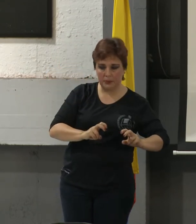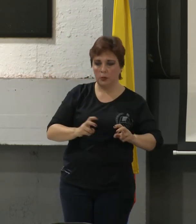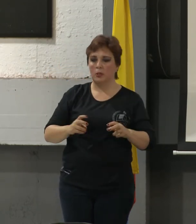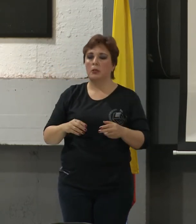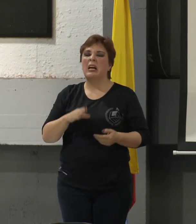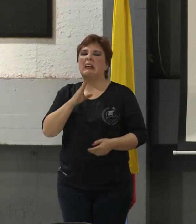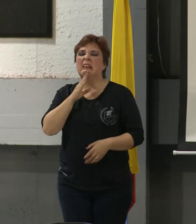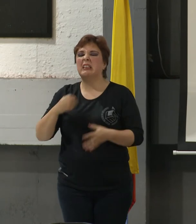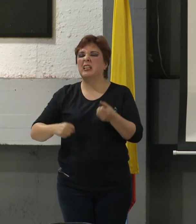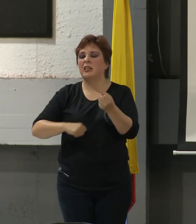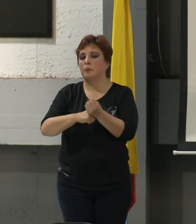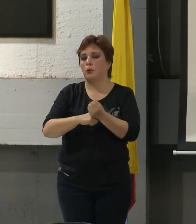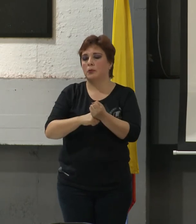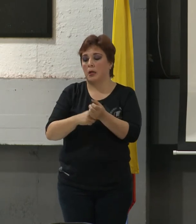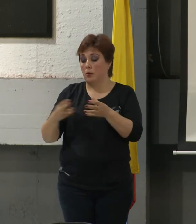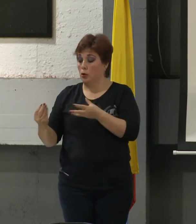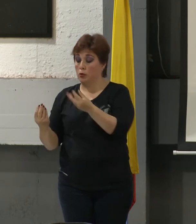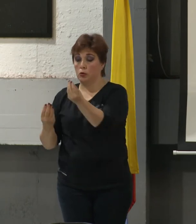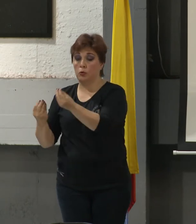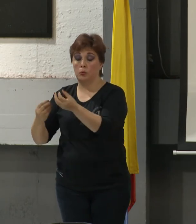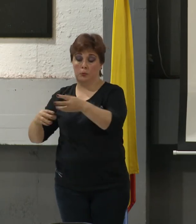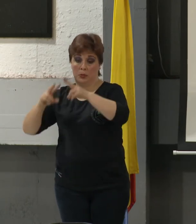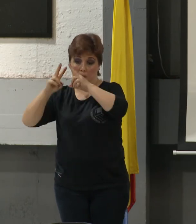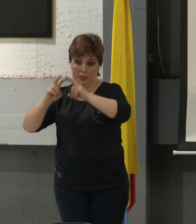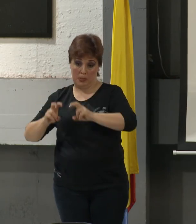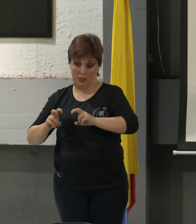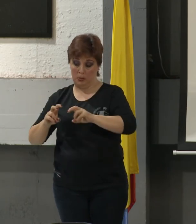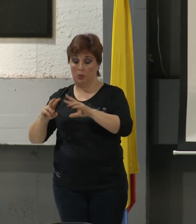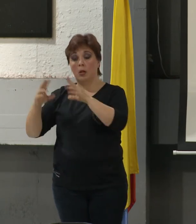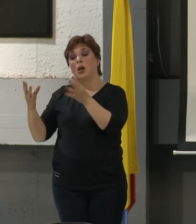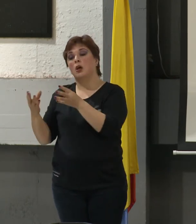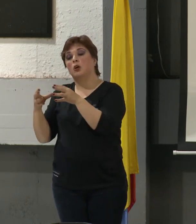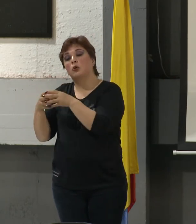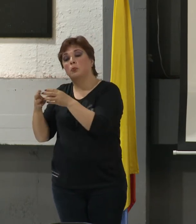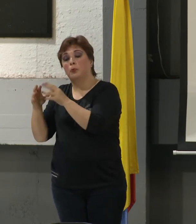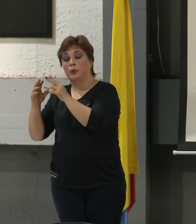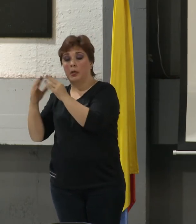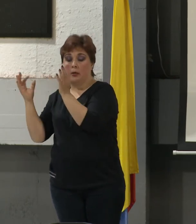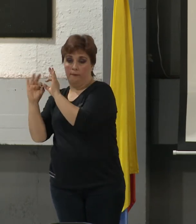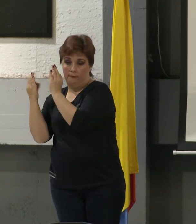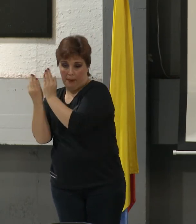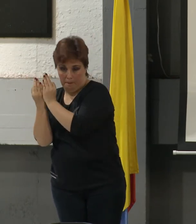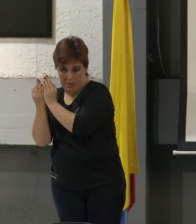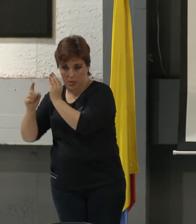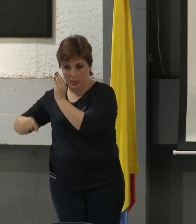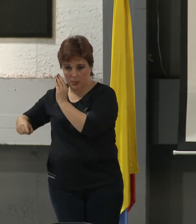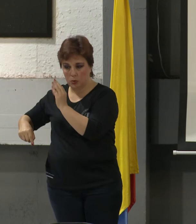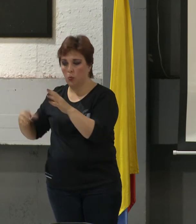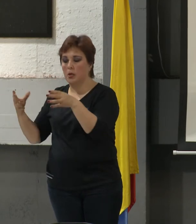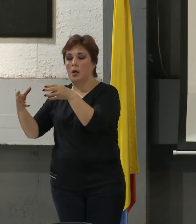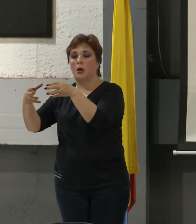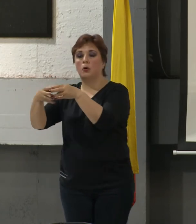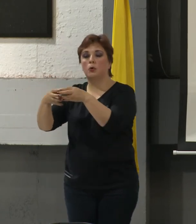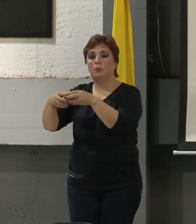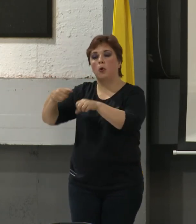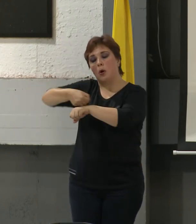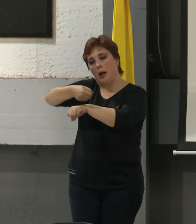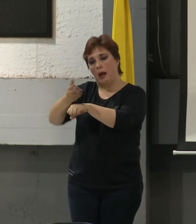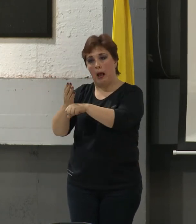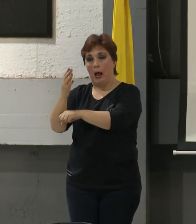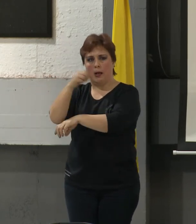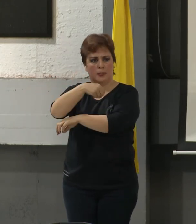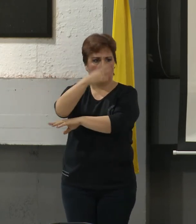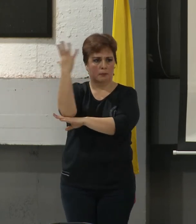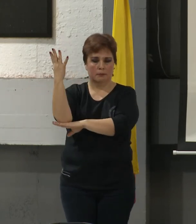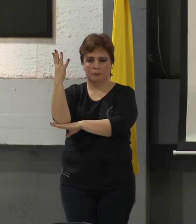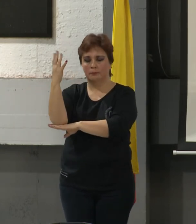investigación educación cultura y diversidad familia y escuela estilos cognitivos y acacia en el que se debatirá en